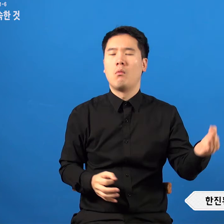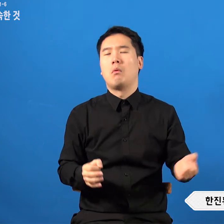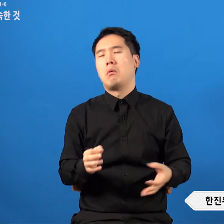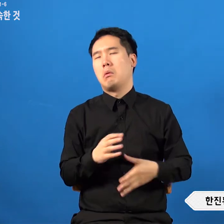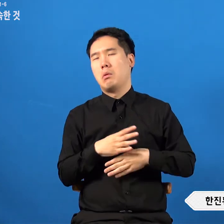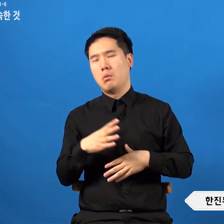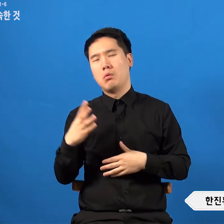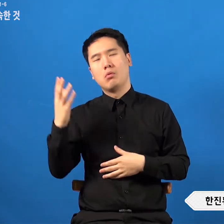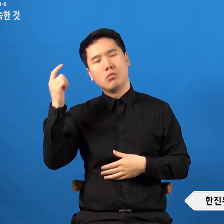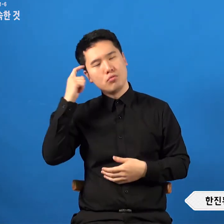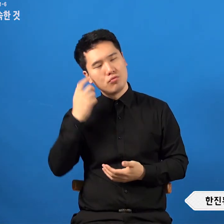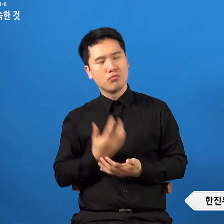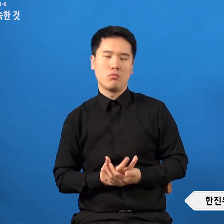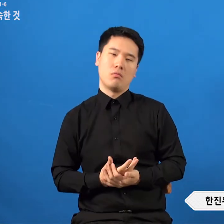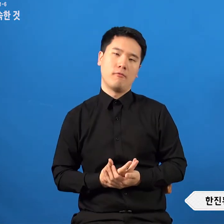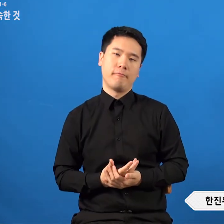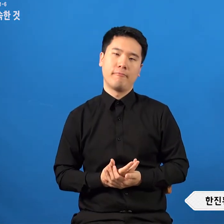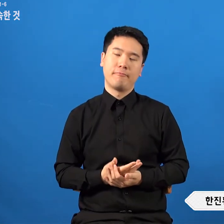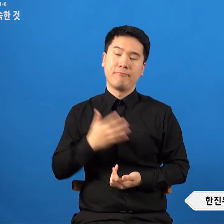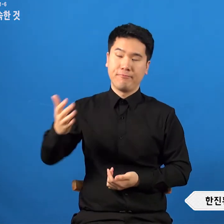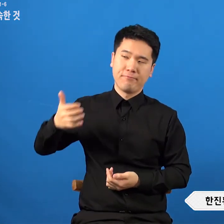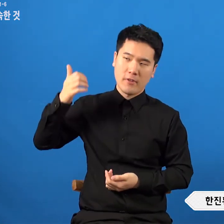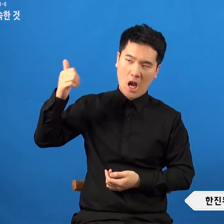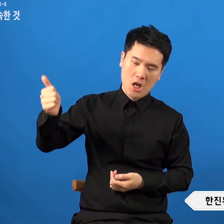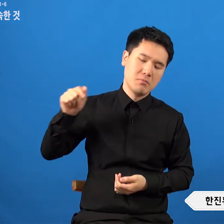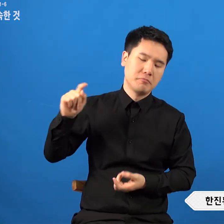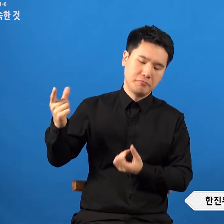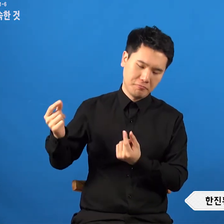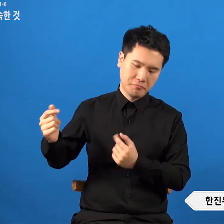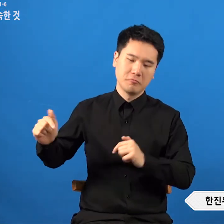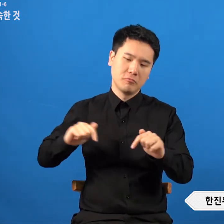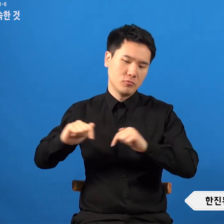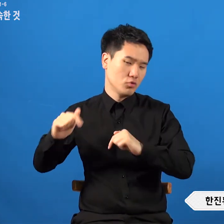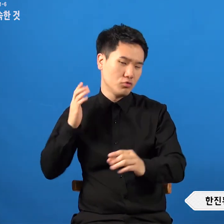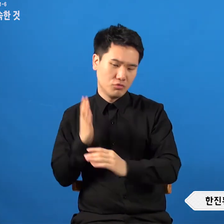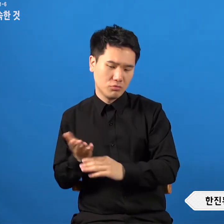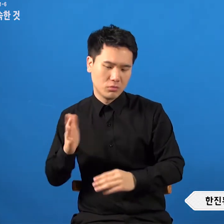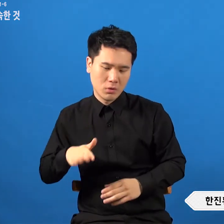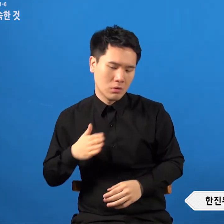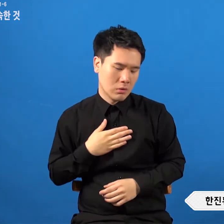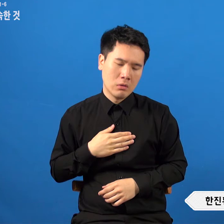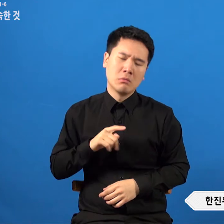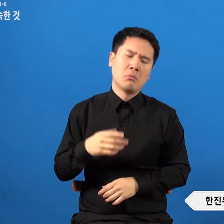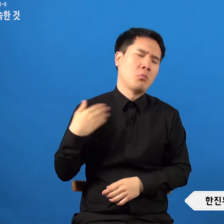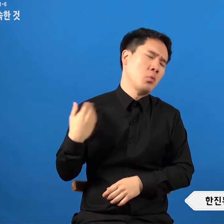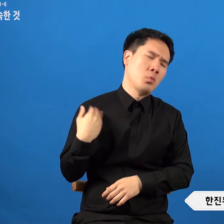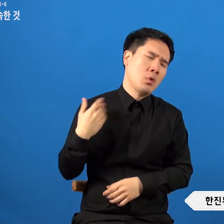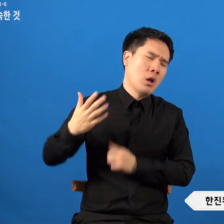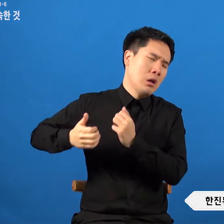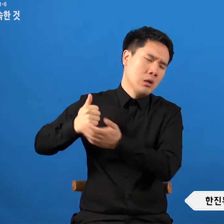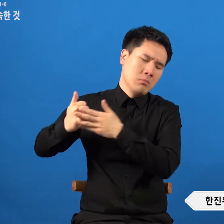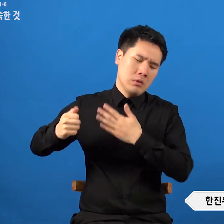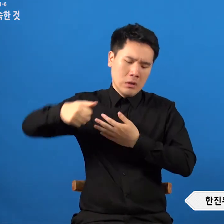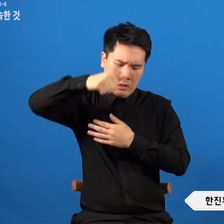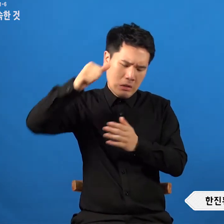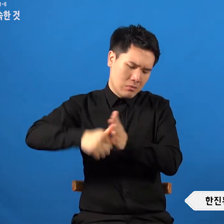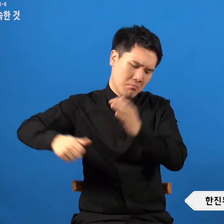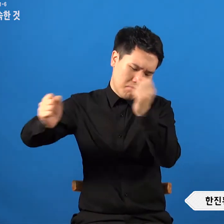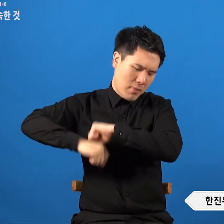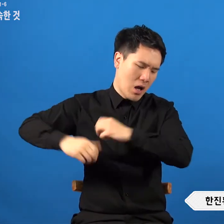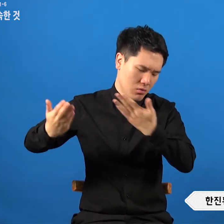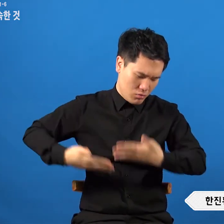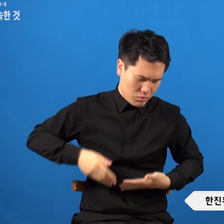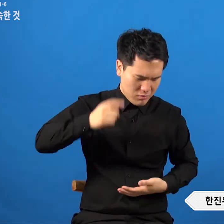멍해졌습니다. 하나님은 그렇게 일하고 계신데 자기는 그것도 모르고 그냥 하나님이